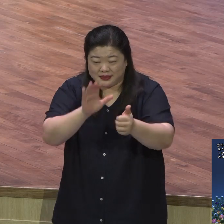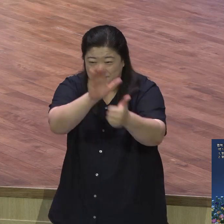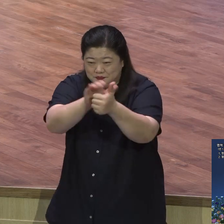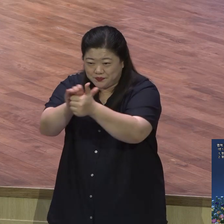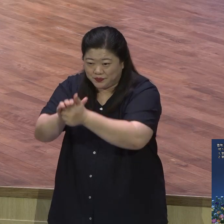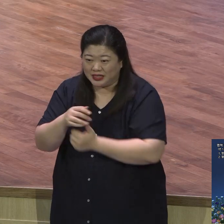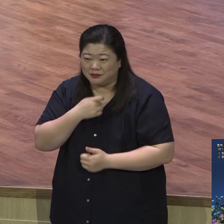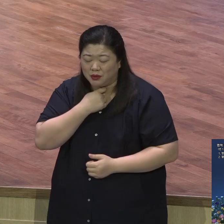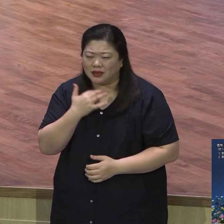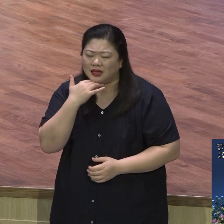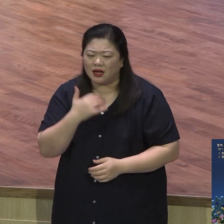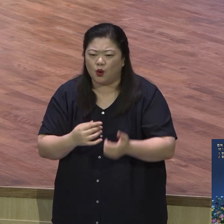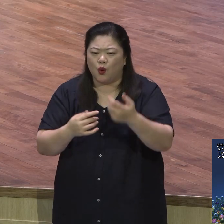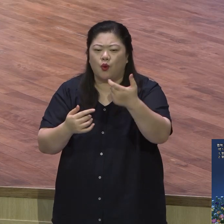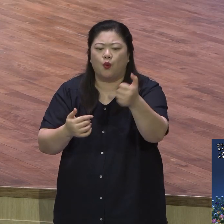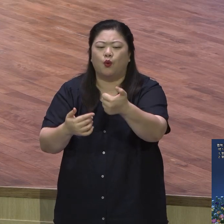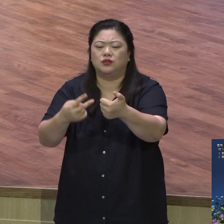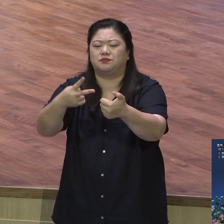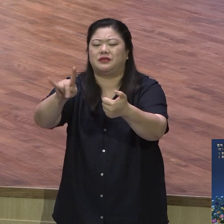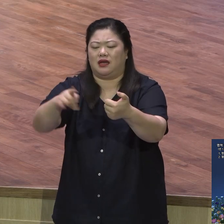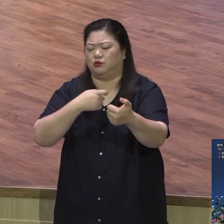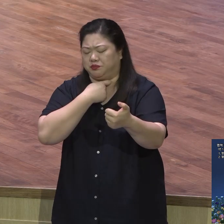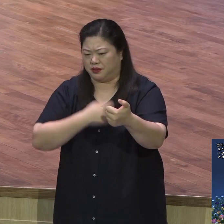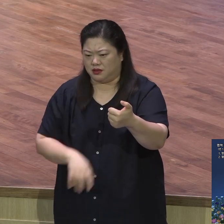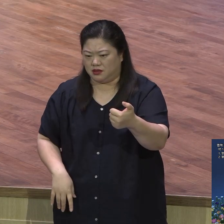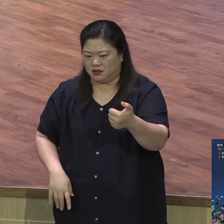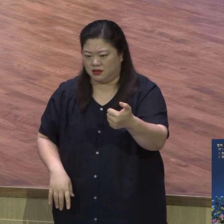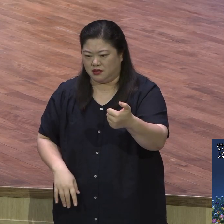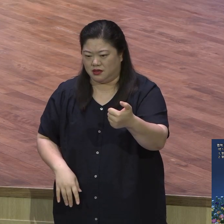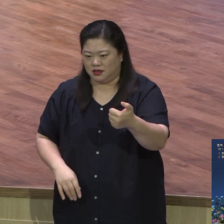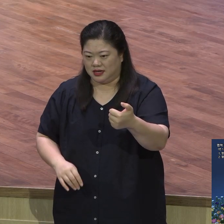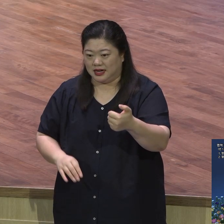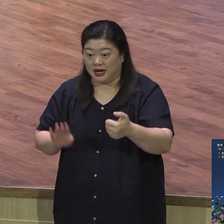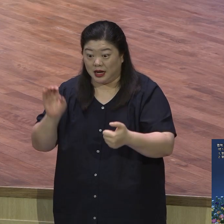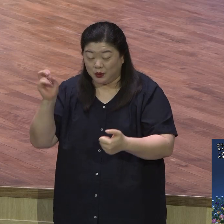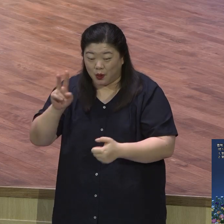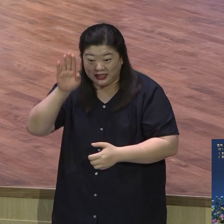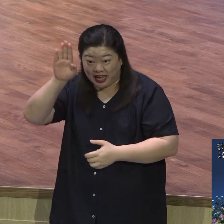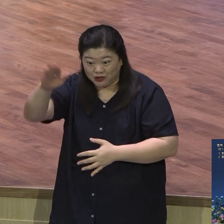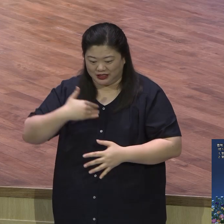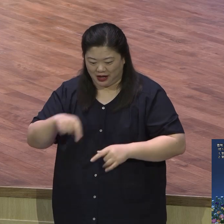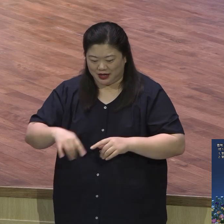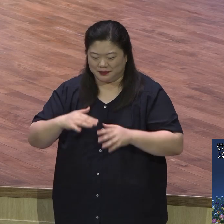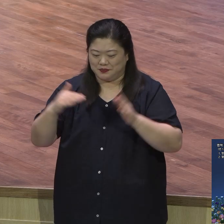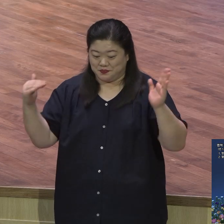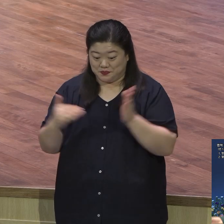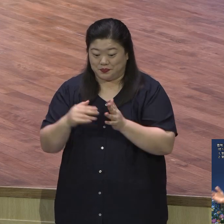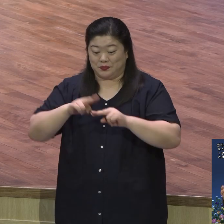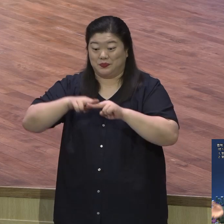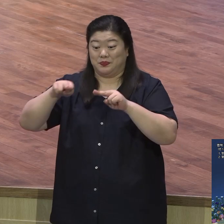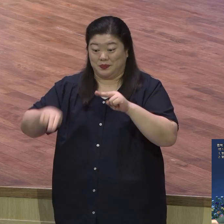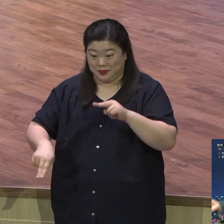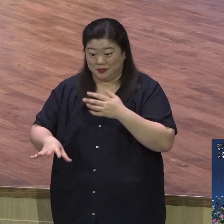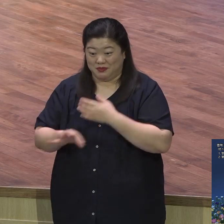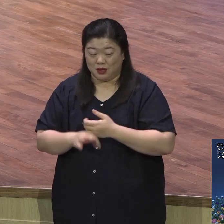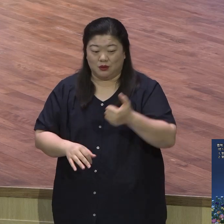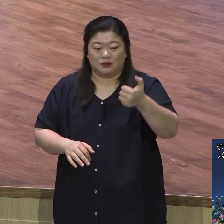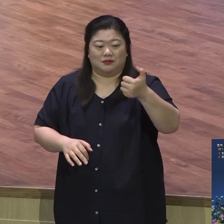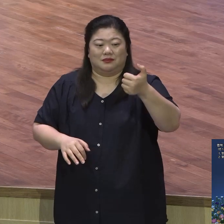세월이 좀 지나면 제가 은퇴할 때 되면 40대 30대 젊은 사람들이 확 일어나 나이 든 사람들 뒤에서 그냥